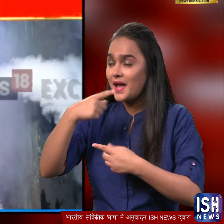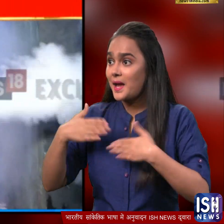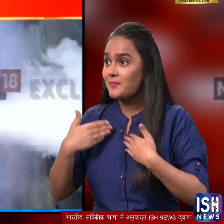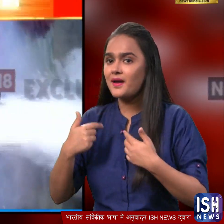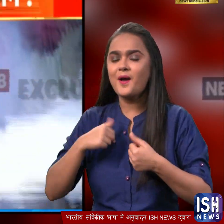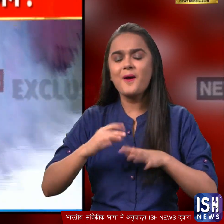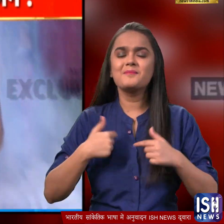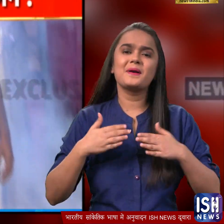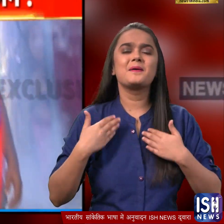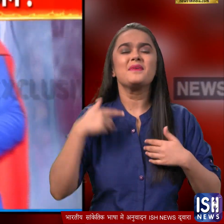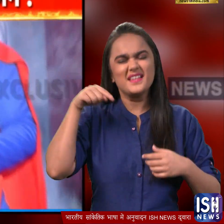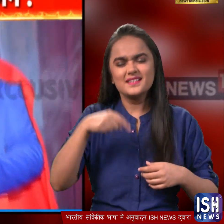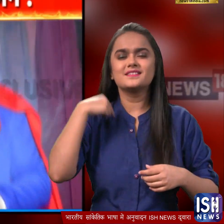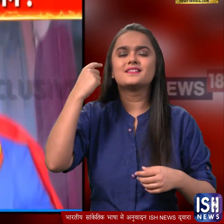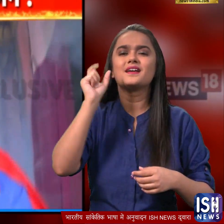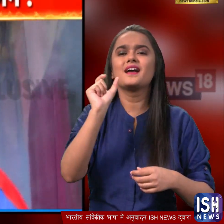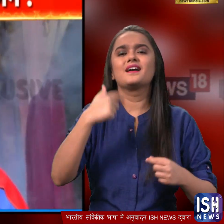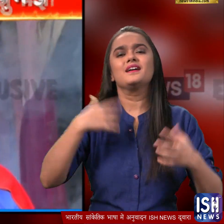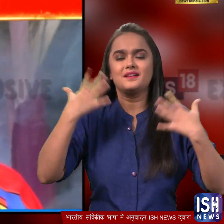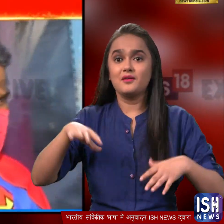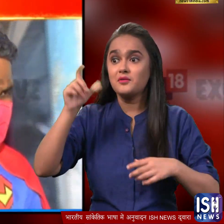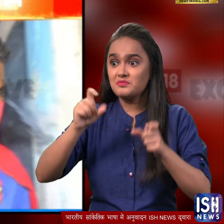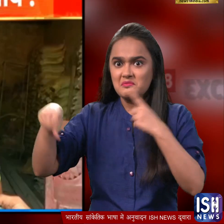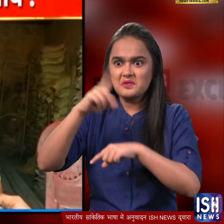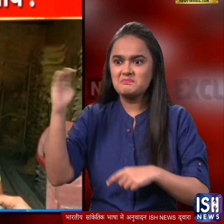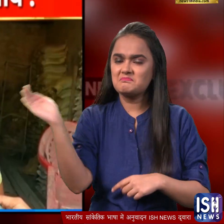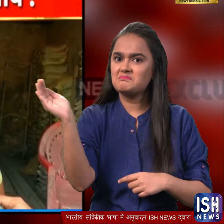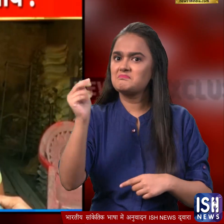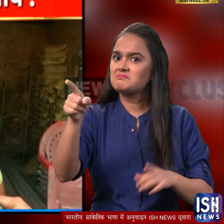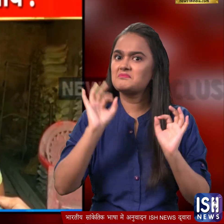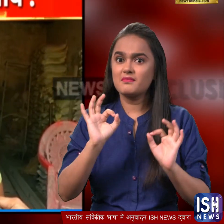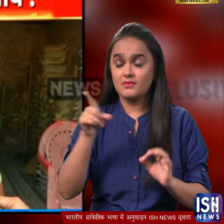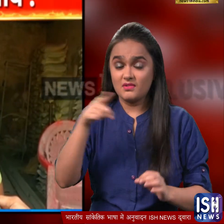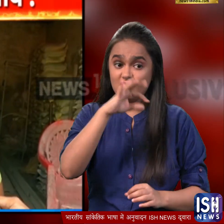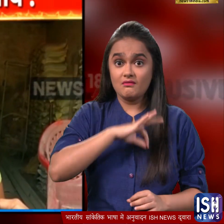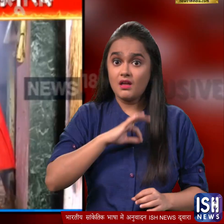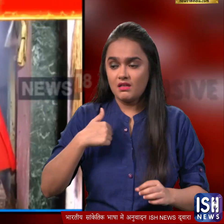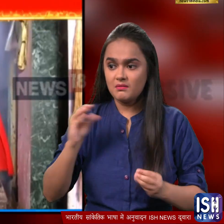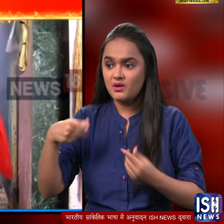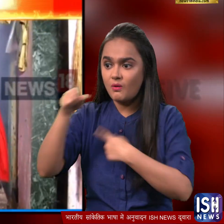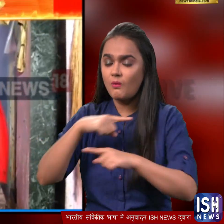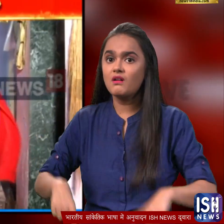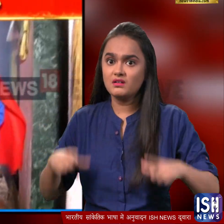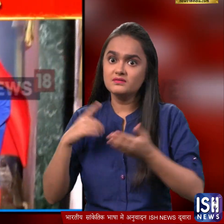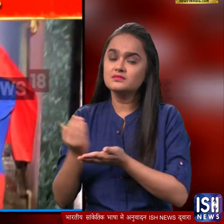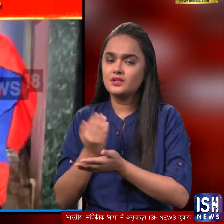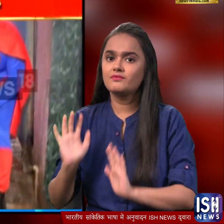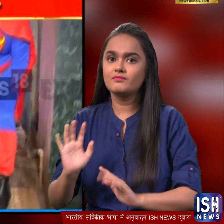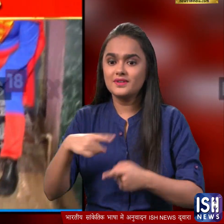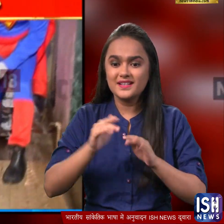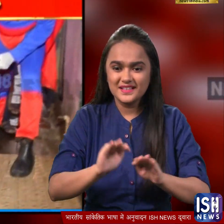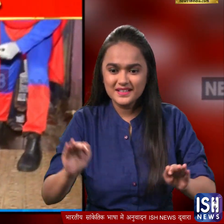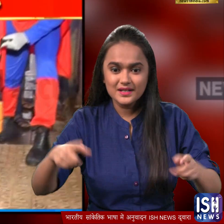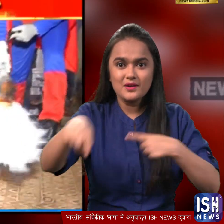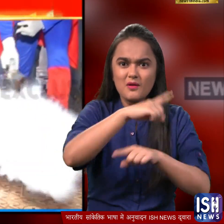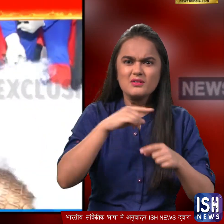होता है। इलाके के लोगों ने भी इस पहल के लिए अशोक कुर्मी की पीठ थपथपाई। स्प्रे कर रहे हैं डेंगू उससे फायदा हो रहा है बहुत। बच्चों के सुपरमैन ने इलाके